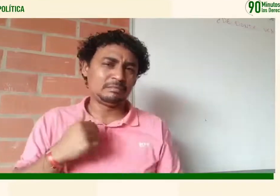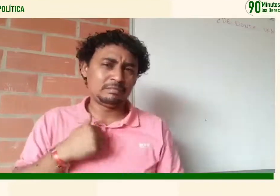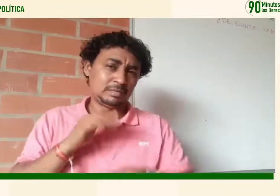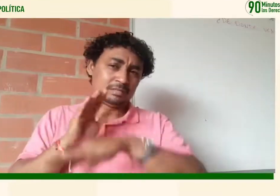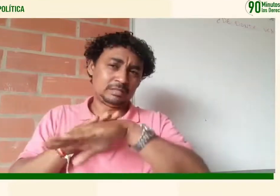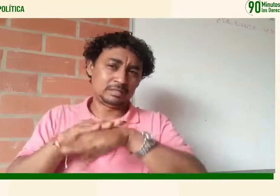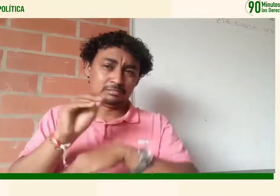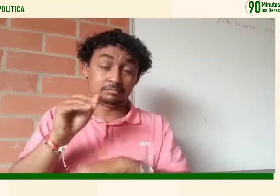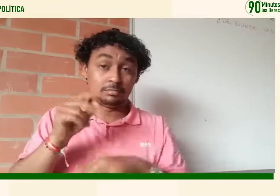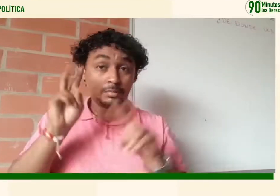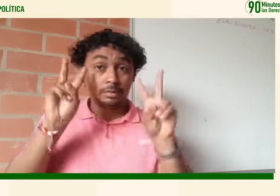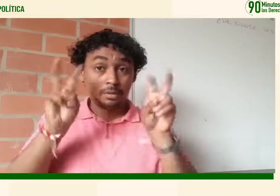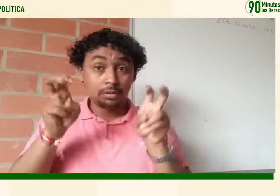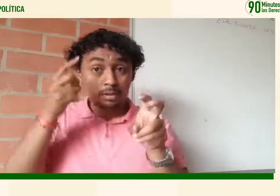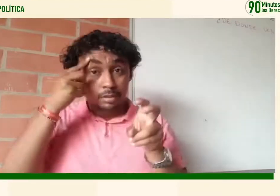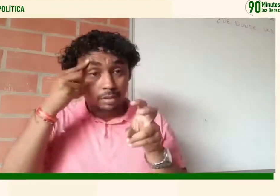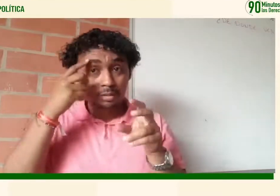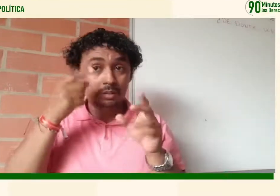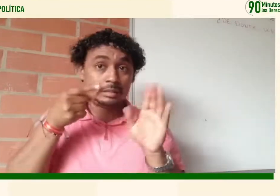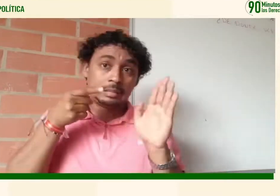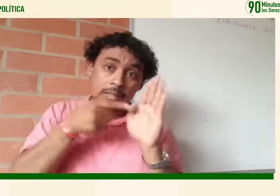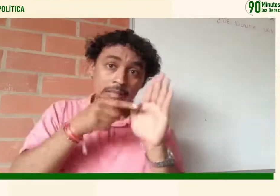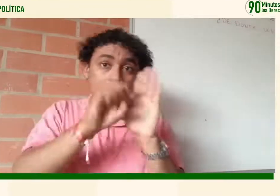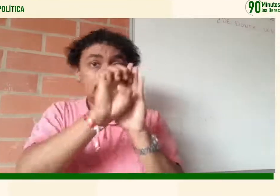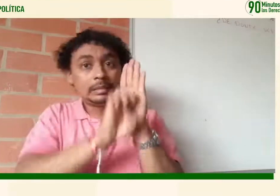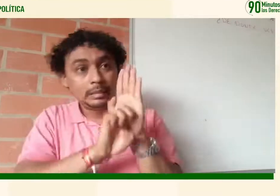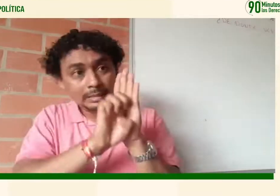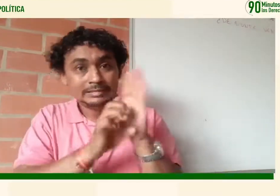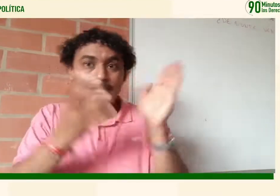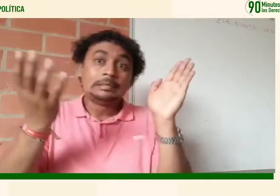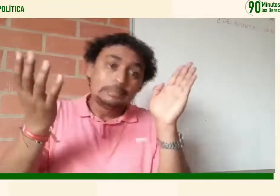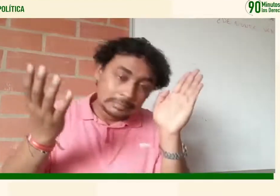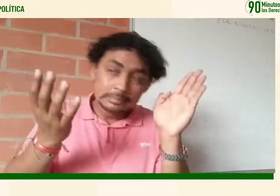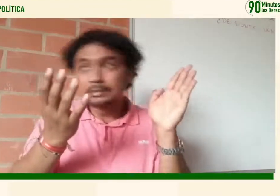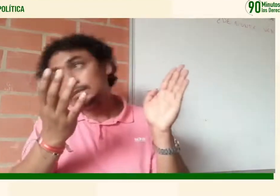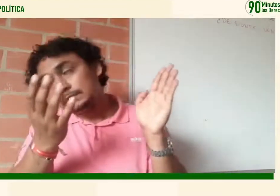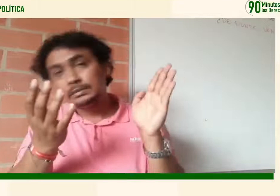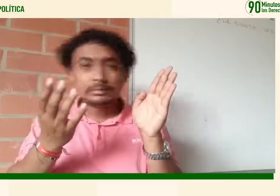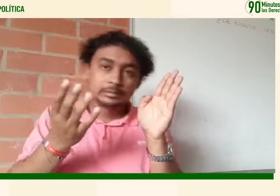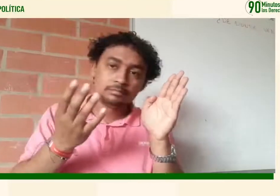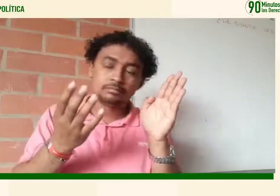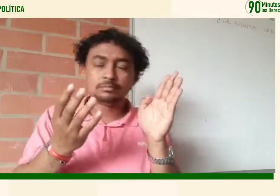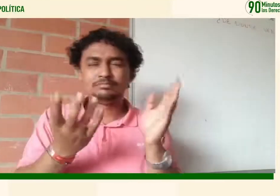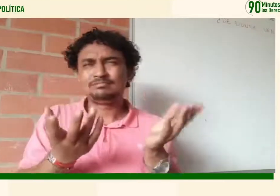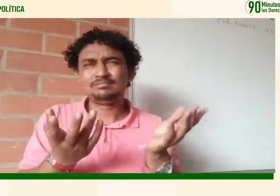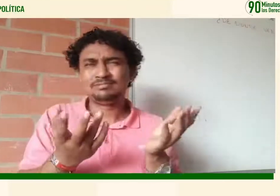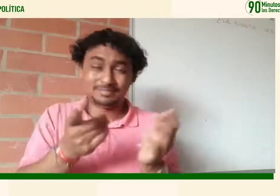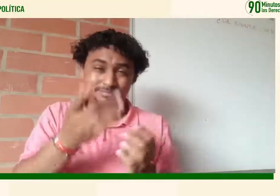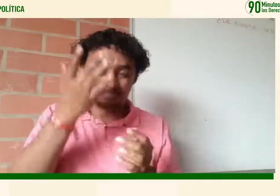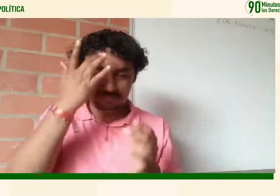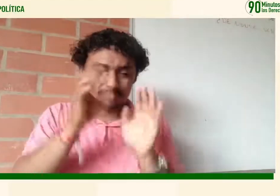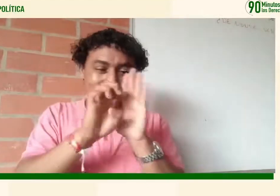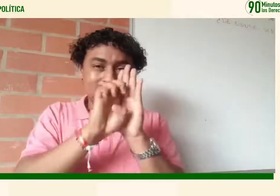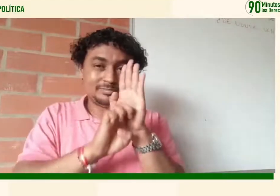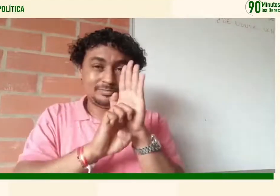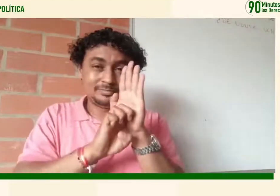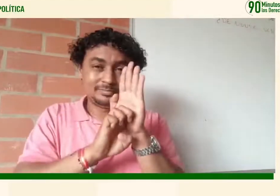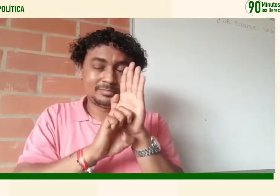asociaciones de sordos hay muchas divisiones y diferencias de opinión frente al tema de los estatutos decidís